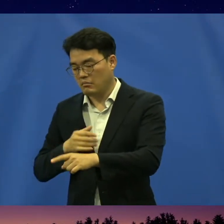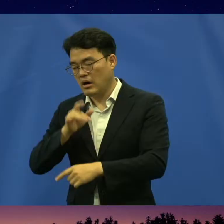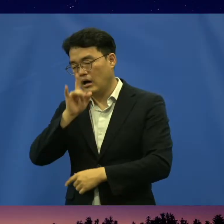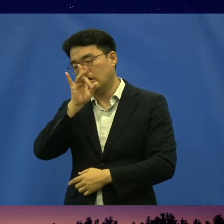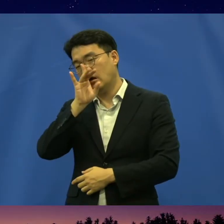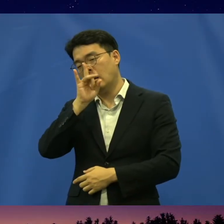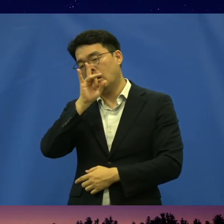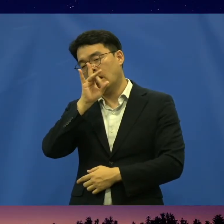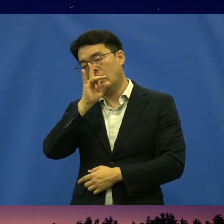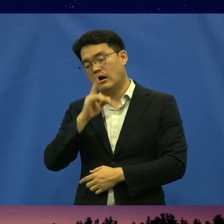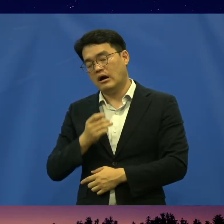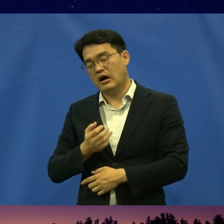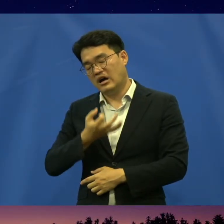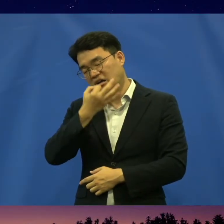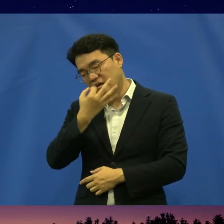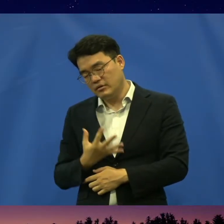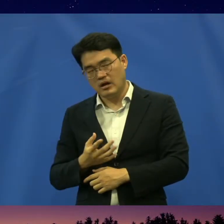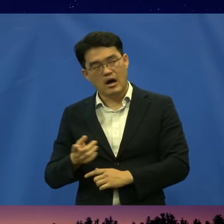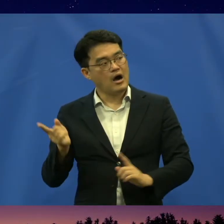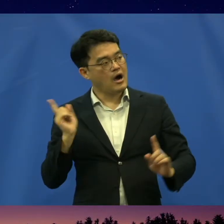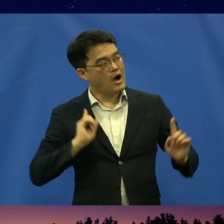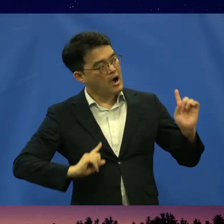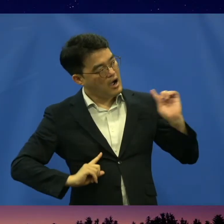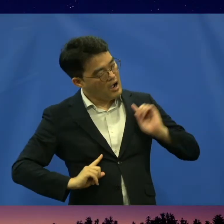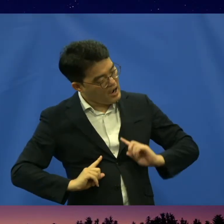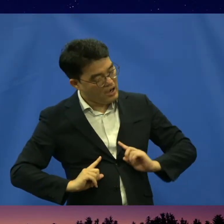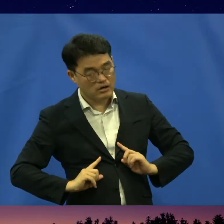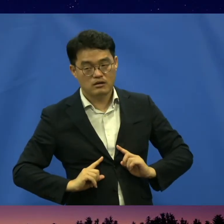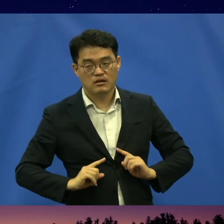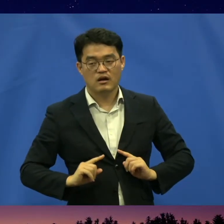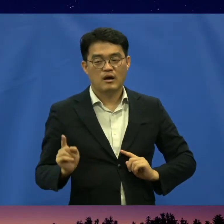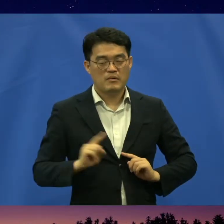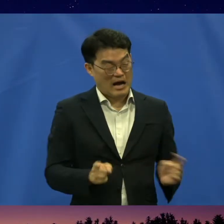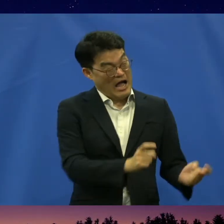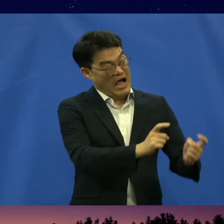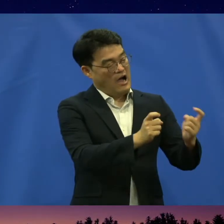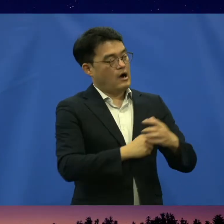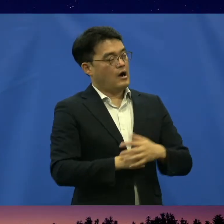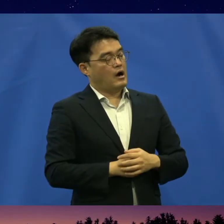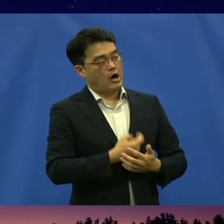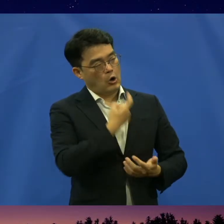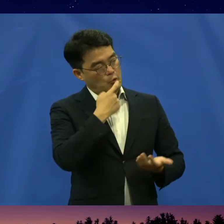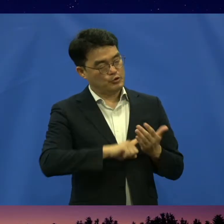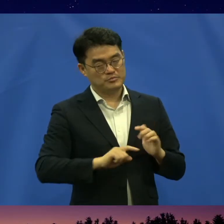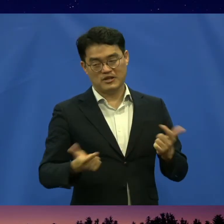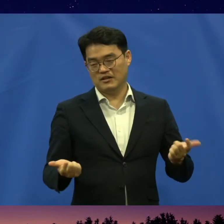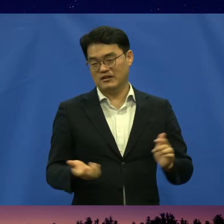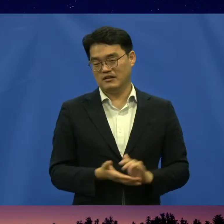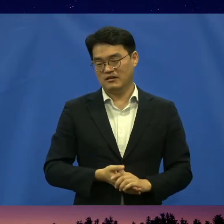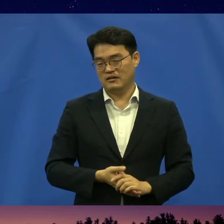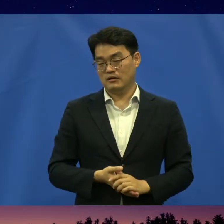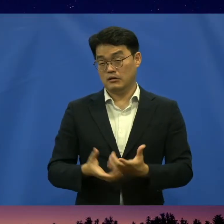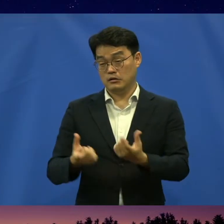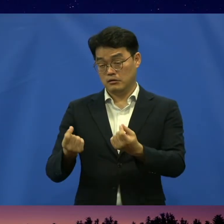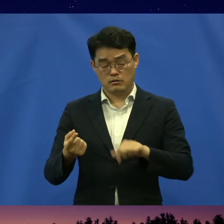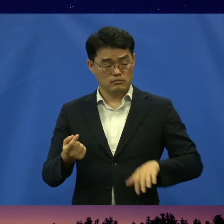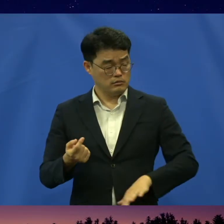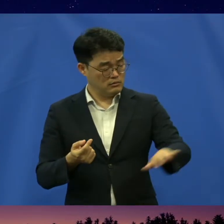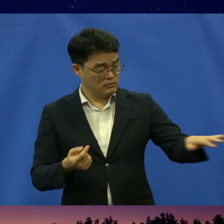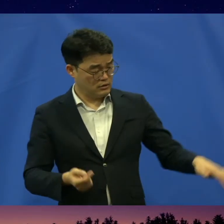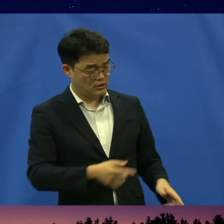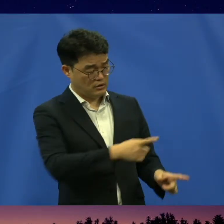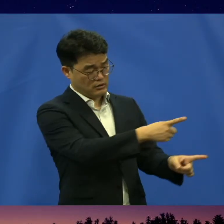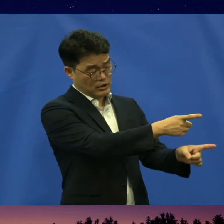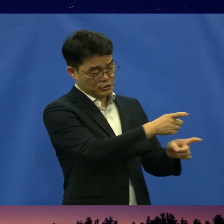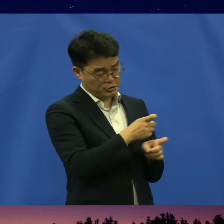절대 안 돼요. 쉽지가 않아요. 자, 오늘 본문에서 대적자들은 다양하게 공격하는데 첫 번째가 뭐냐? 사람을